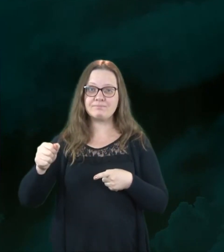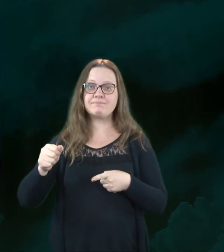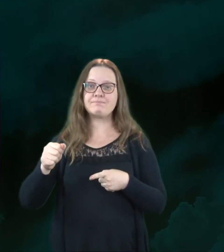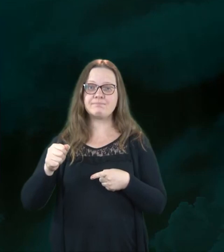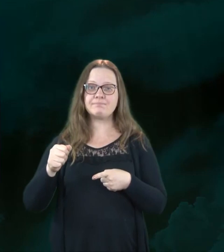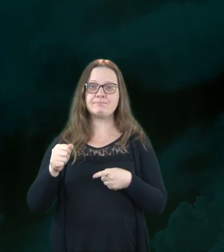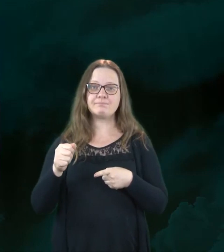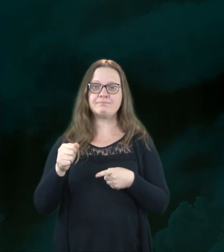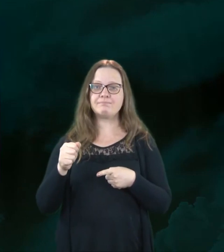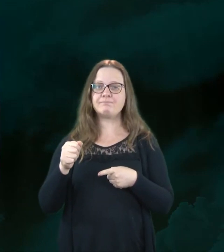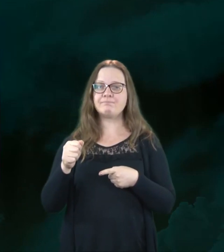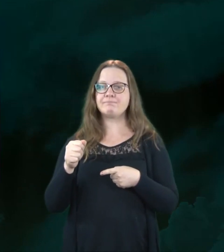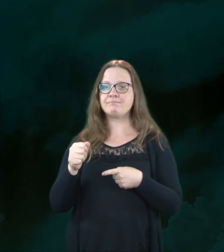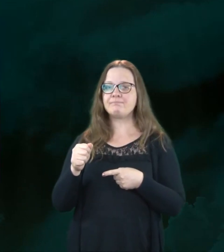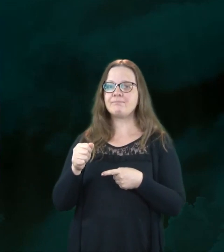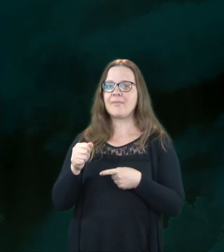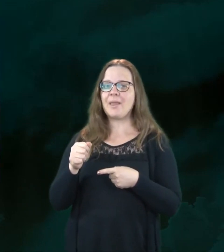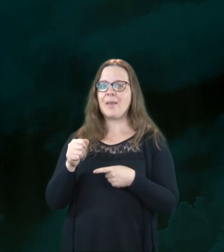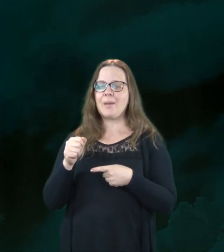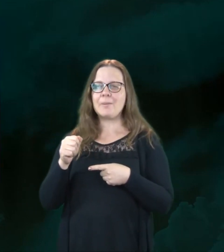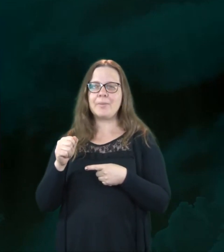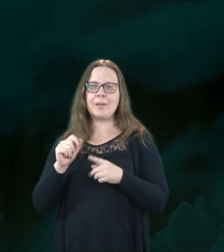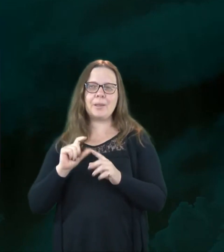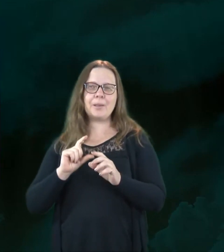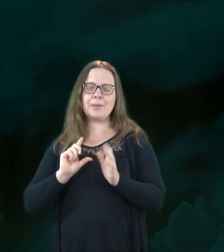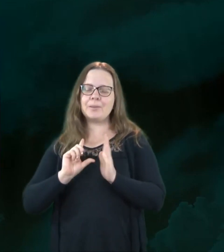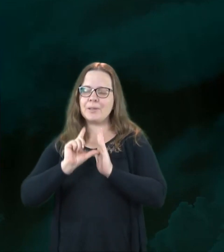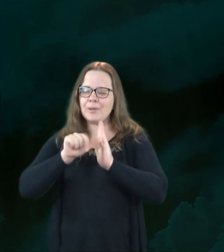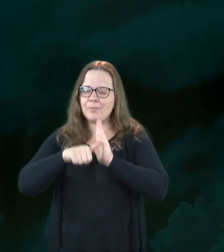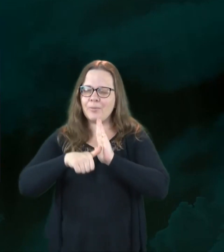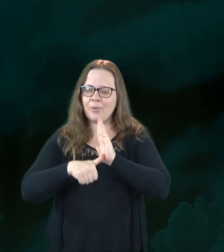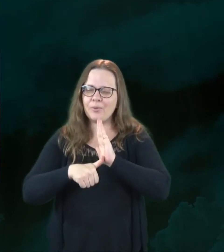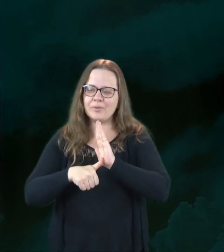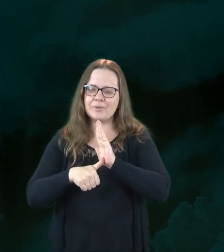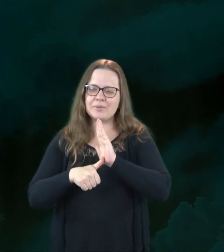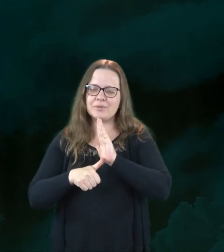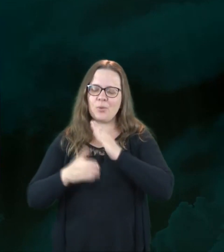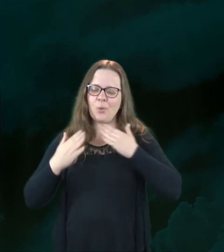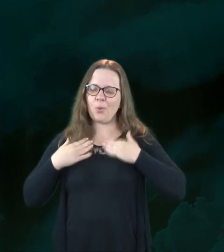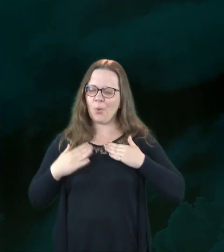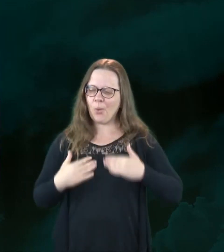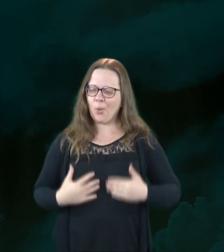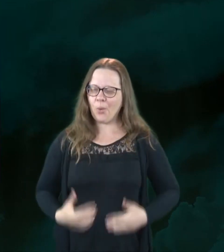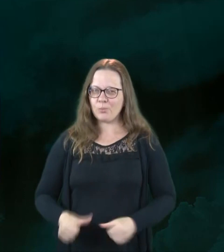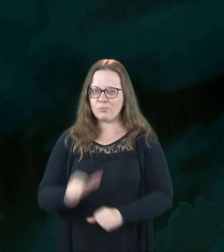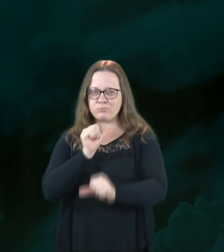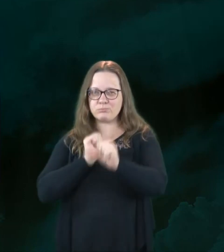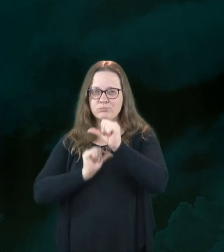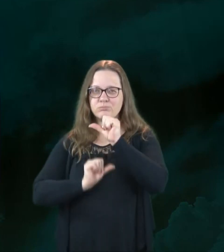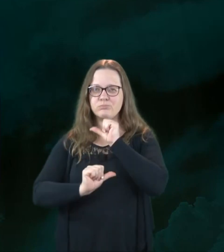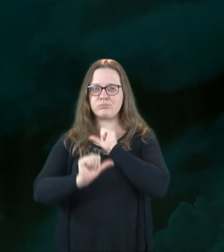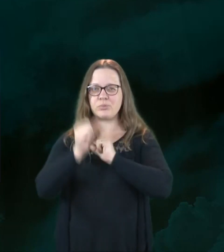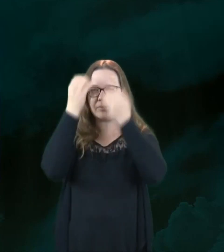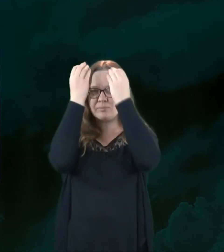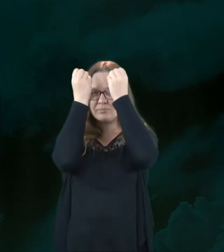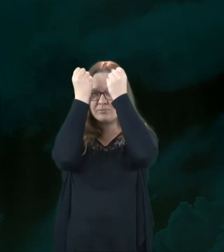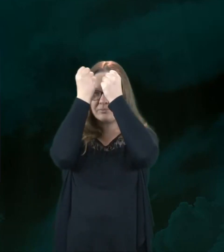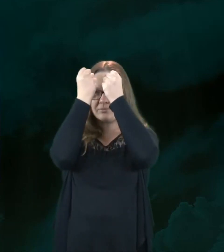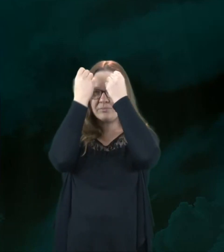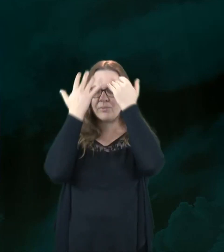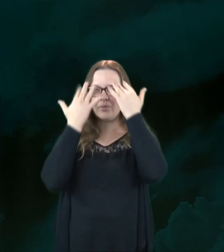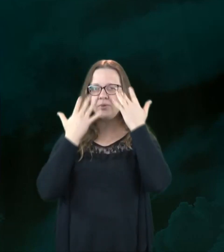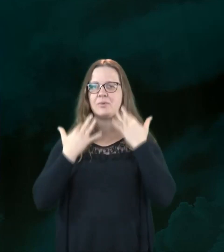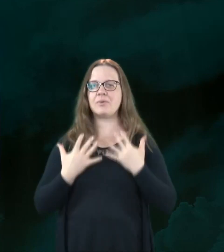Senhor possa realizar a redenção dos nossos corpos, para libertar toda a criação do cativeiro da corrupção.